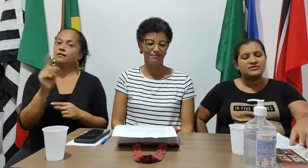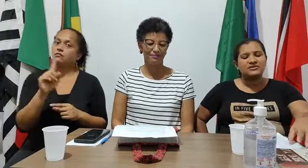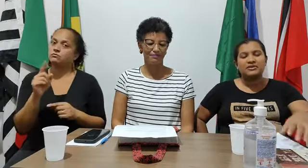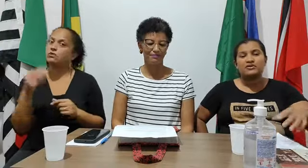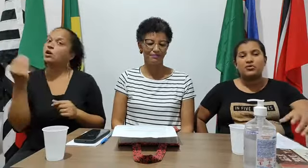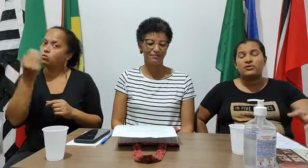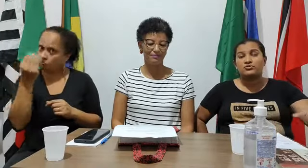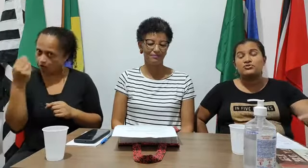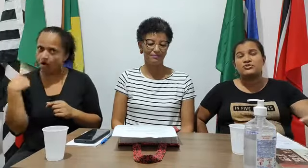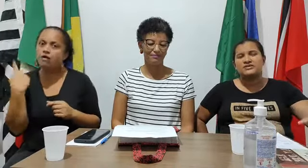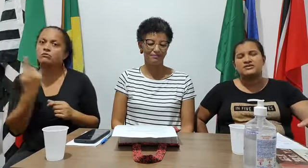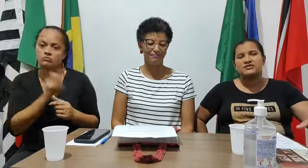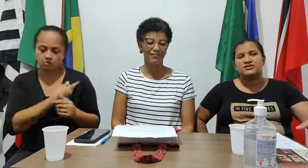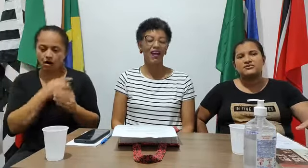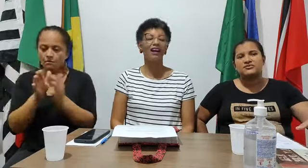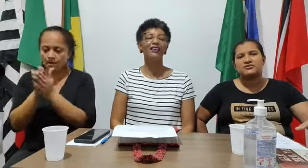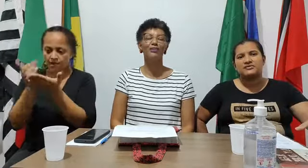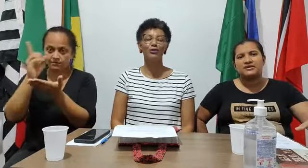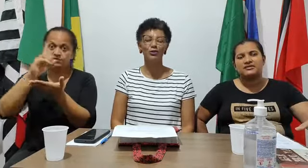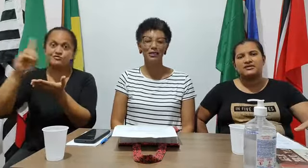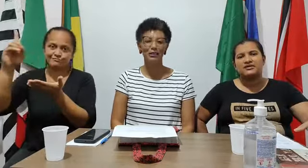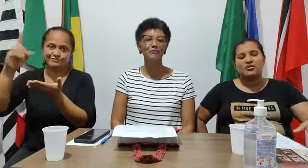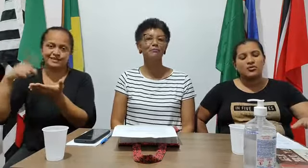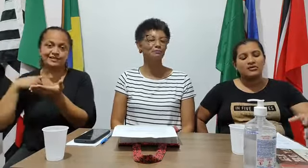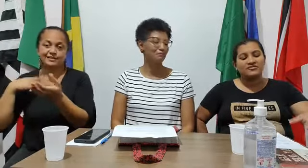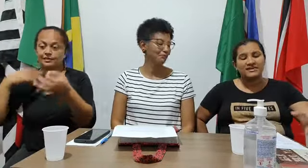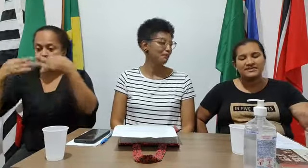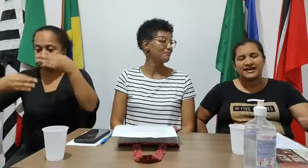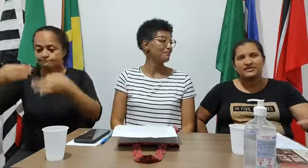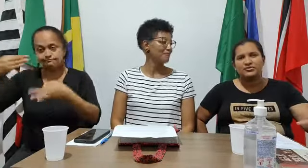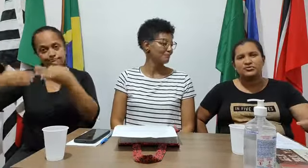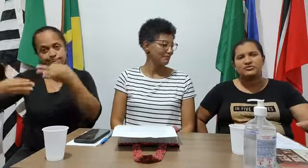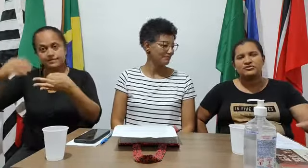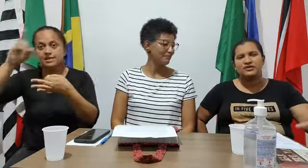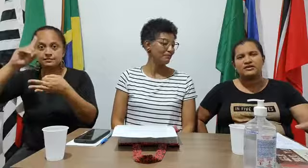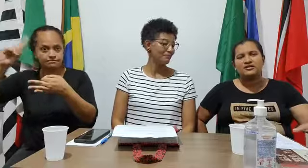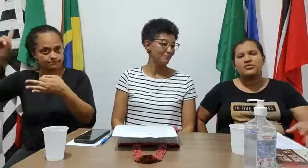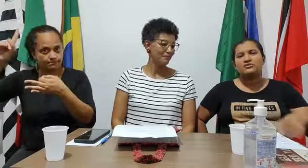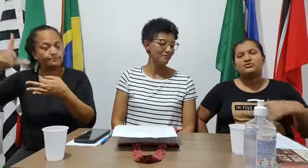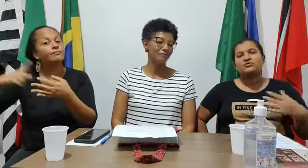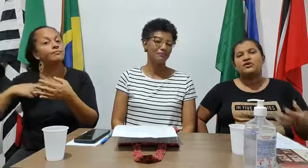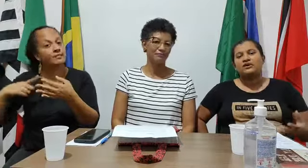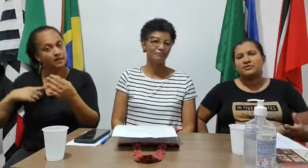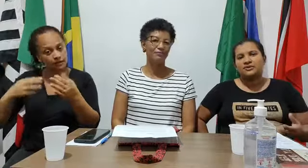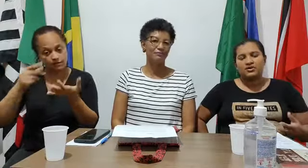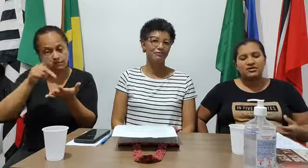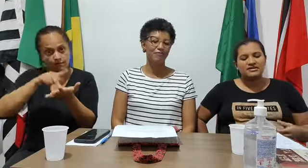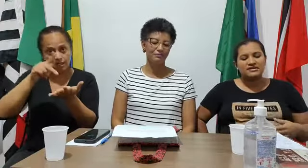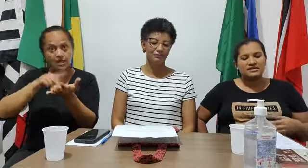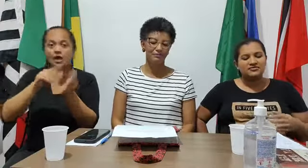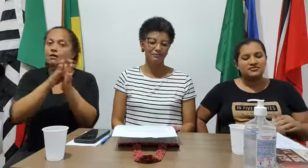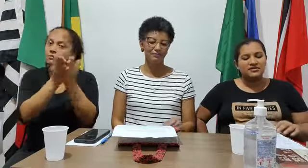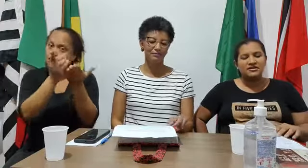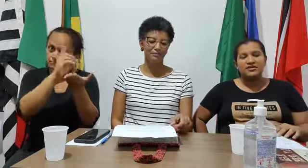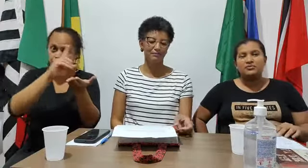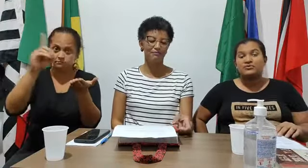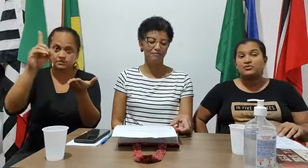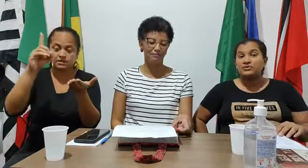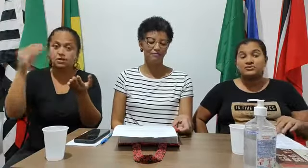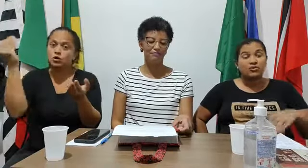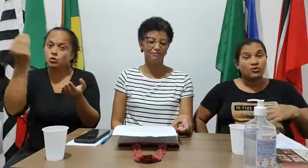gente se depara com a justiça de Deus, né? Com a verdade do Evangelho. Quando Deus olha para nós, Ele